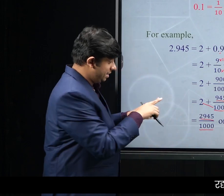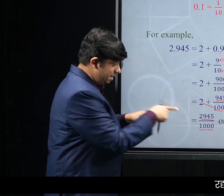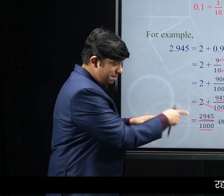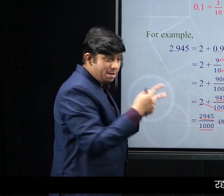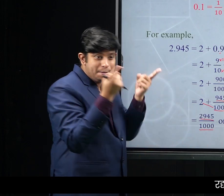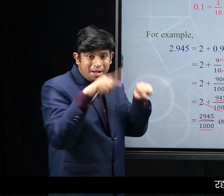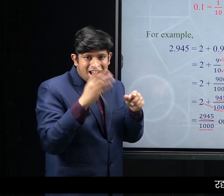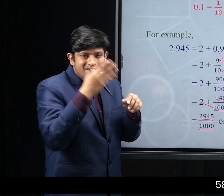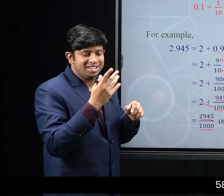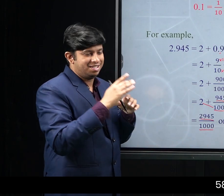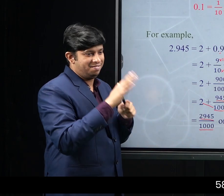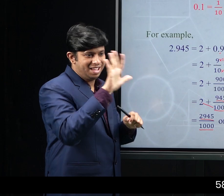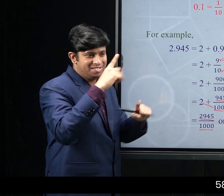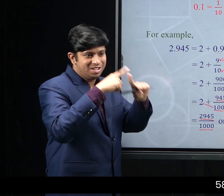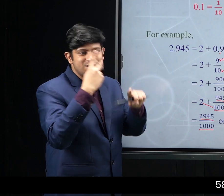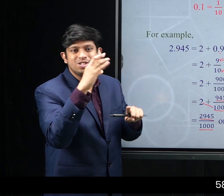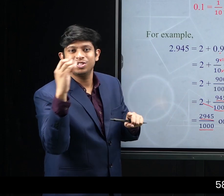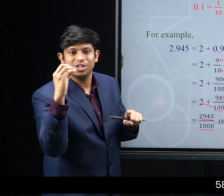கழித்த பிறகு 8 7